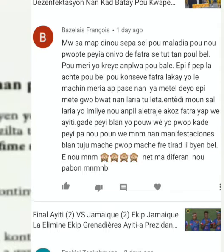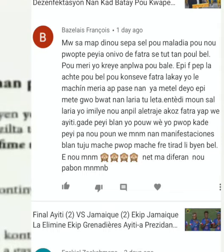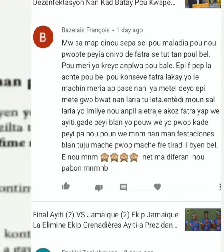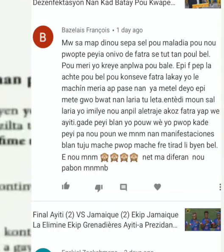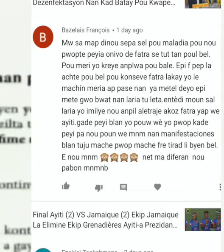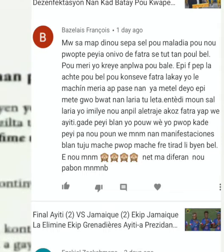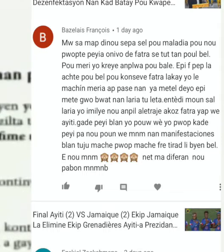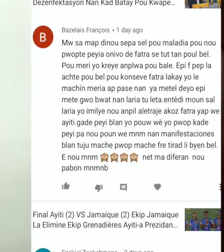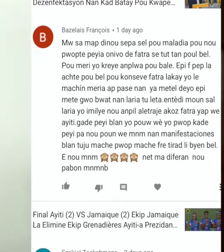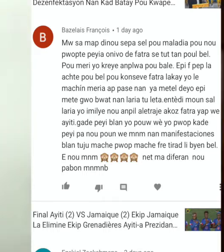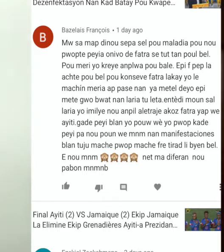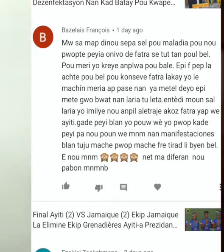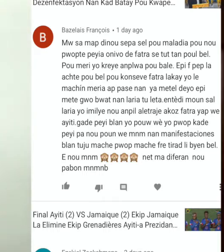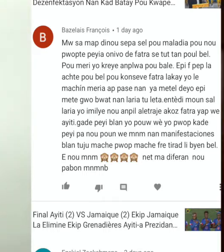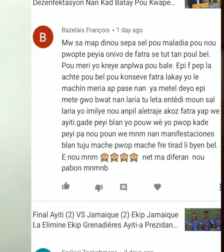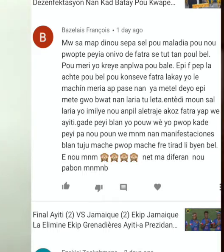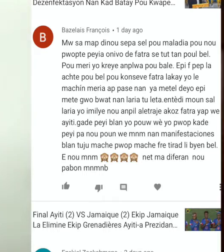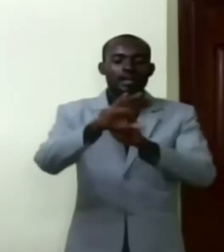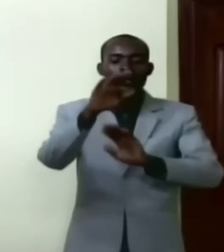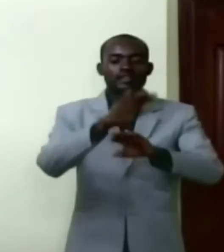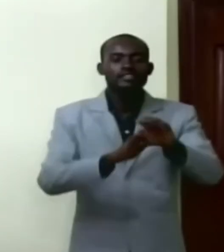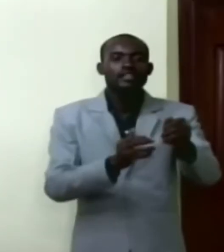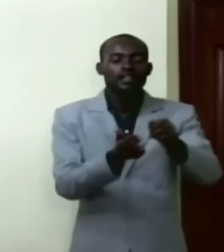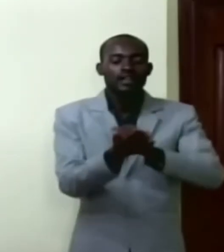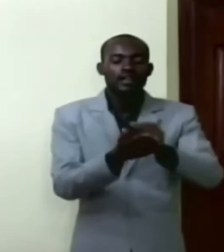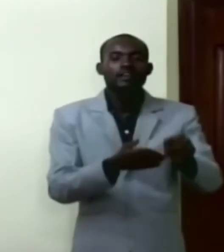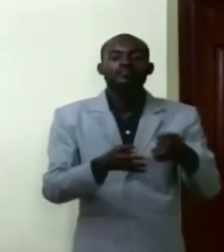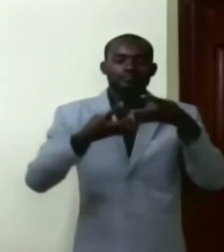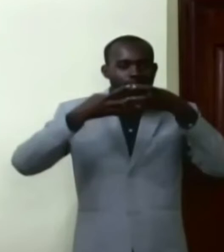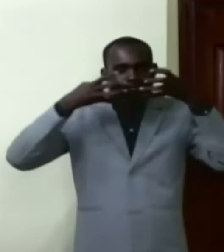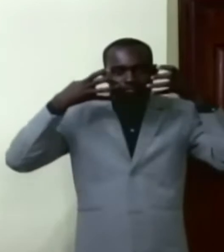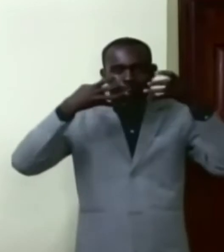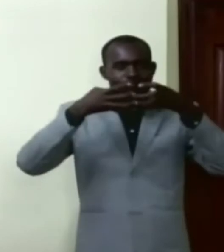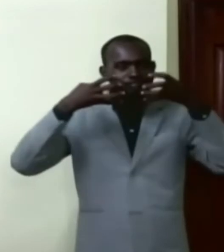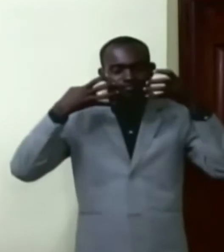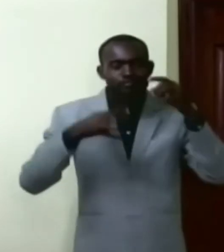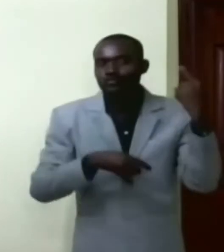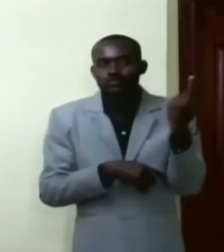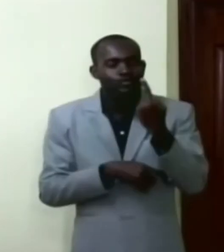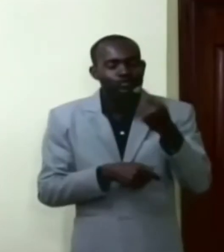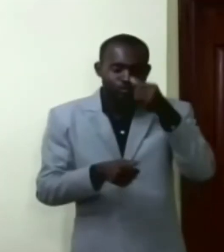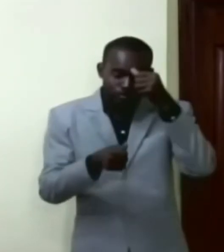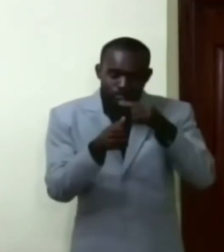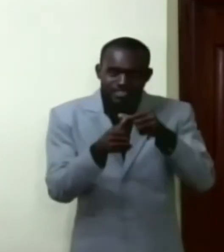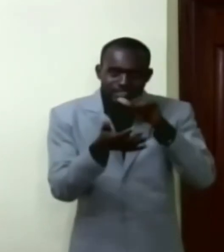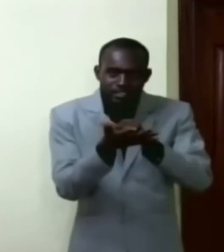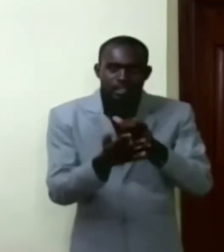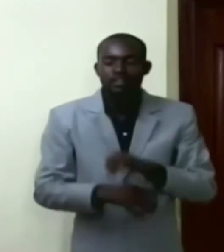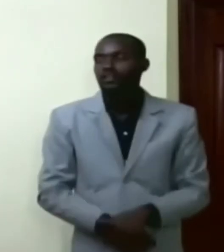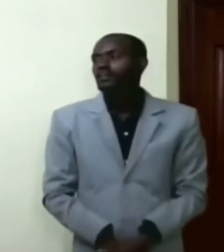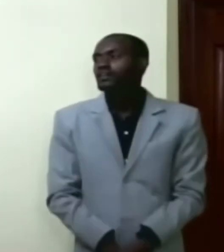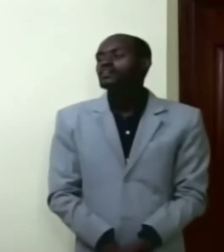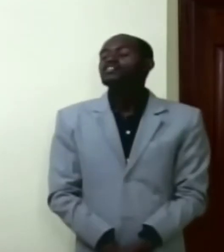avec information yo. En ouais. Premier ministre pays Joseph Jout intervenu mercredi 15 avril là sous campagne sensibilisation gouvernement a mené